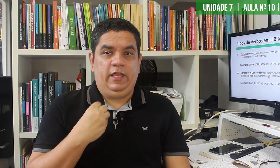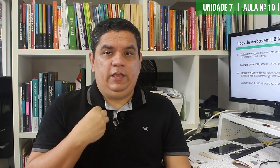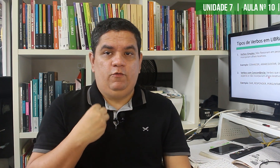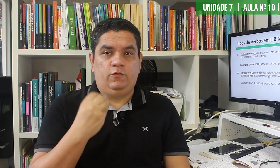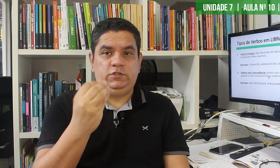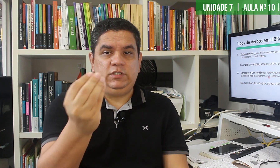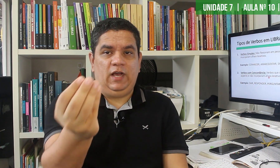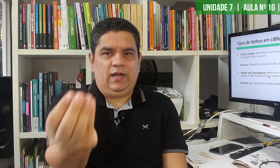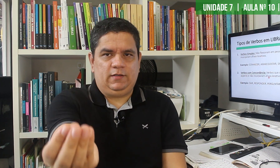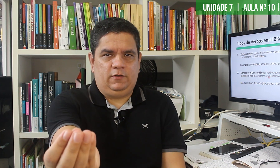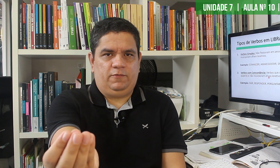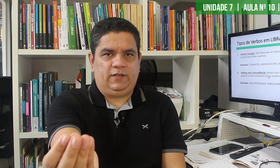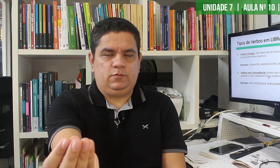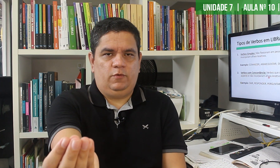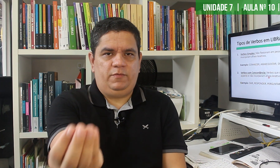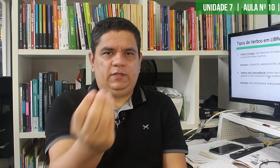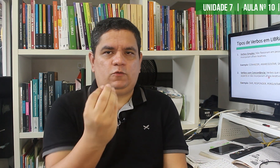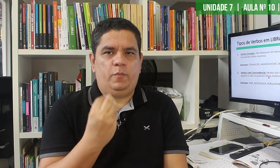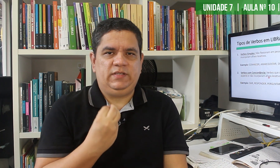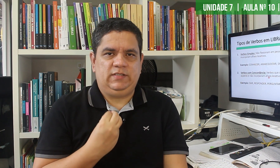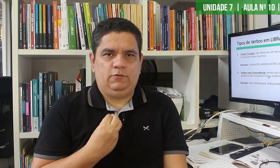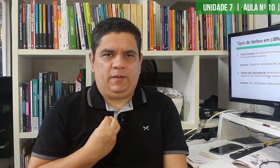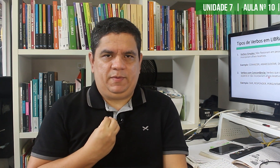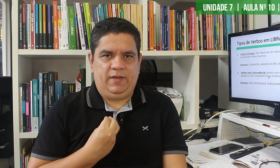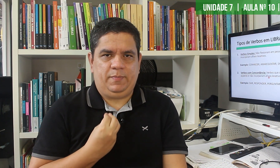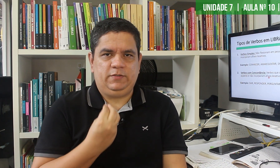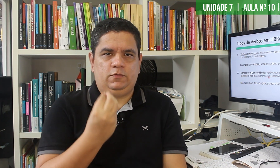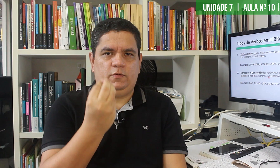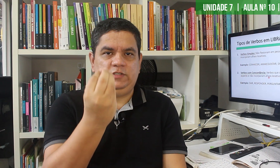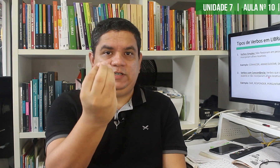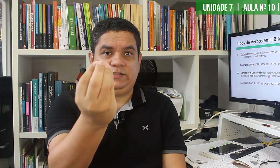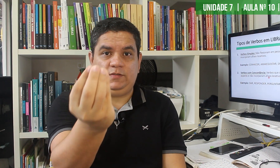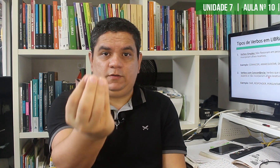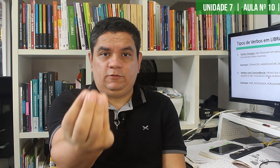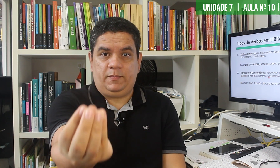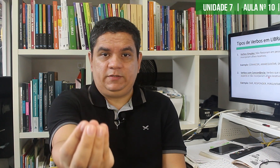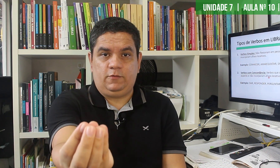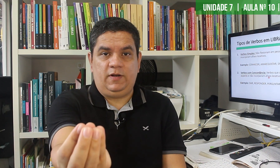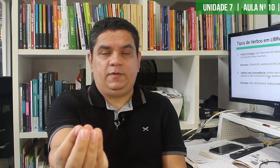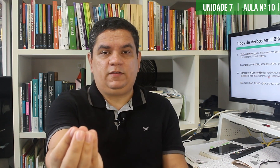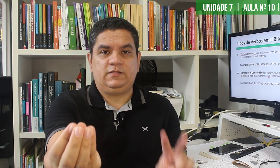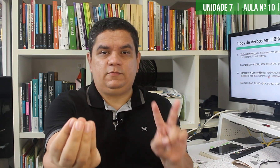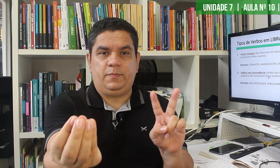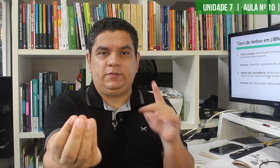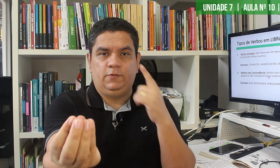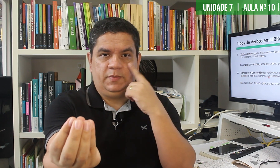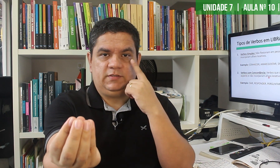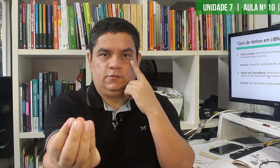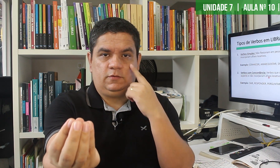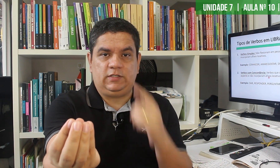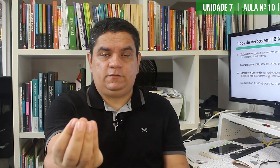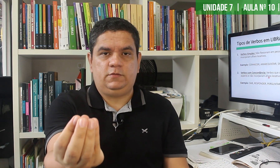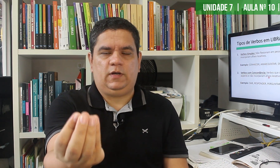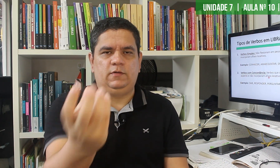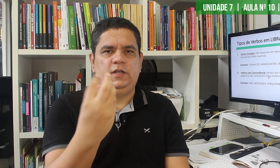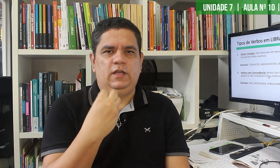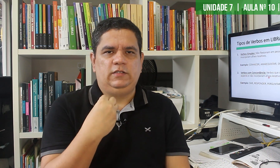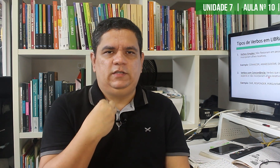eu vou te dar. Eu faço o movimento começando na primeira pessoa em direção à segunda pessoa, lembrando que a segunda pessoa precisa de contato visual. Então,